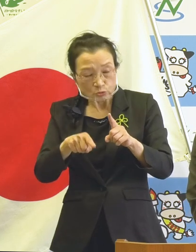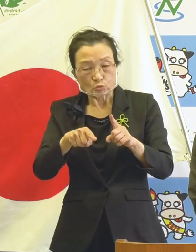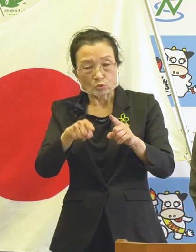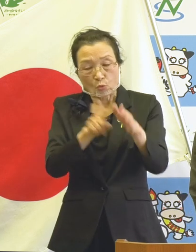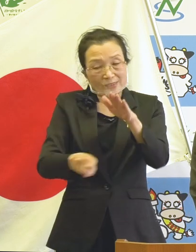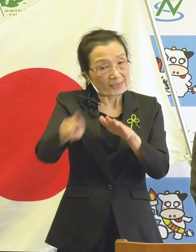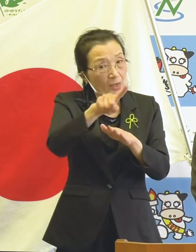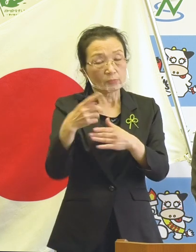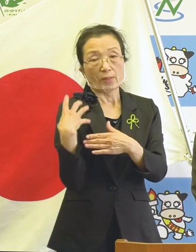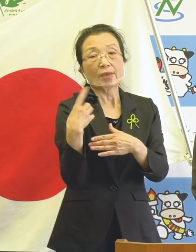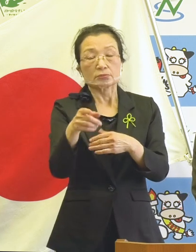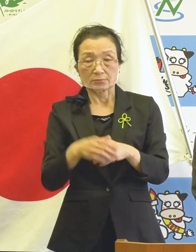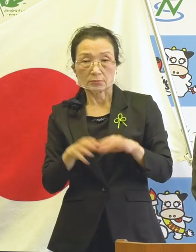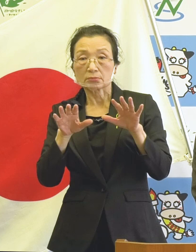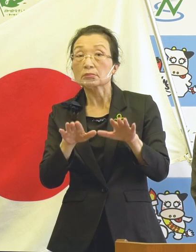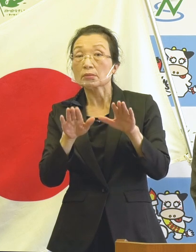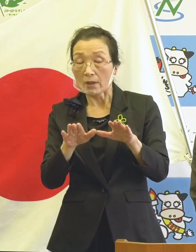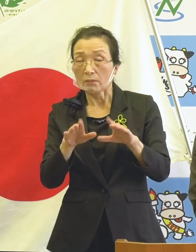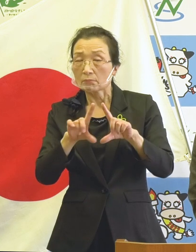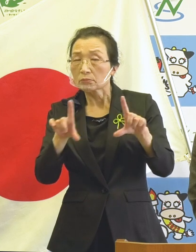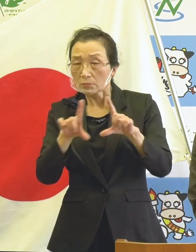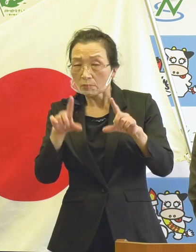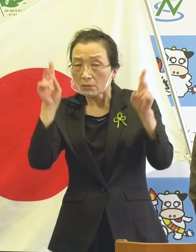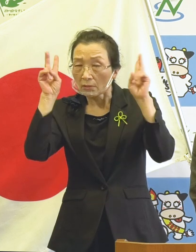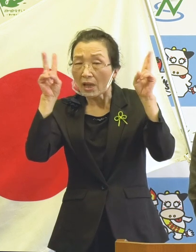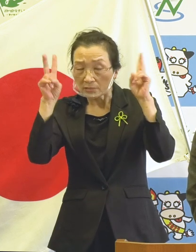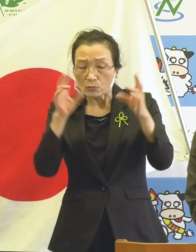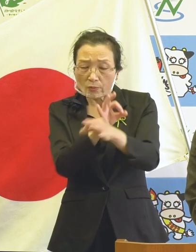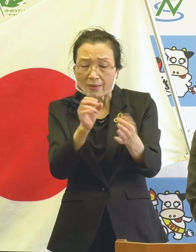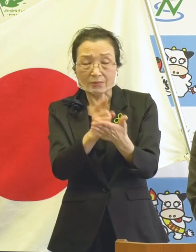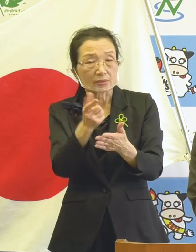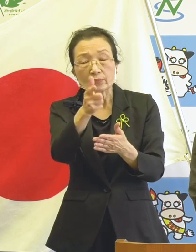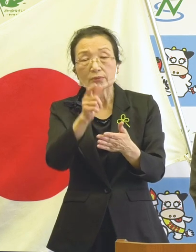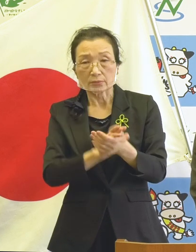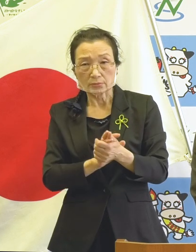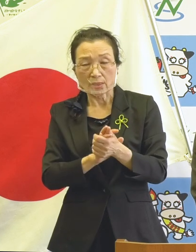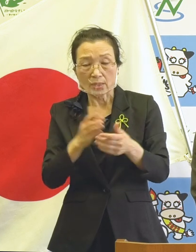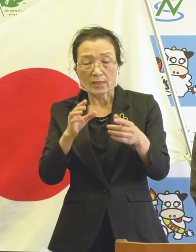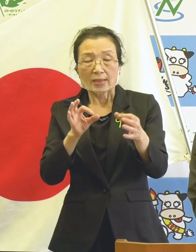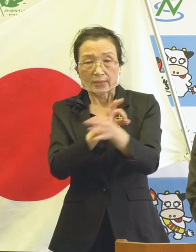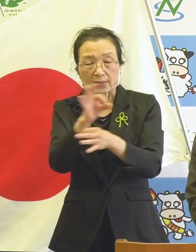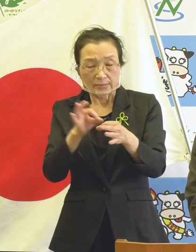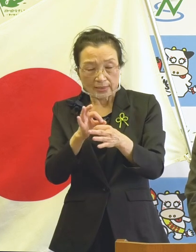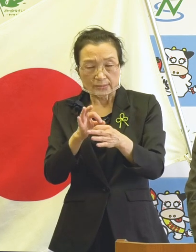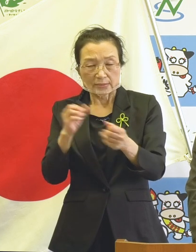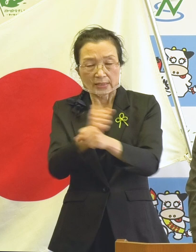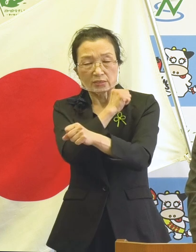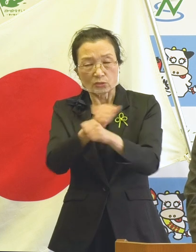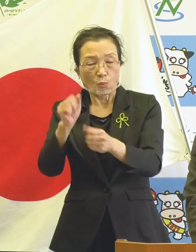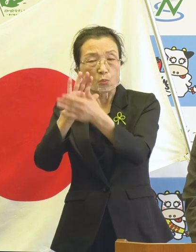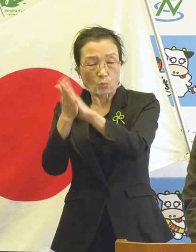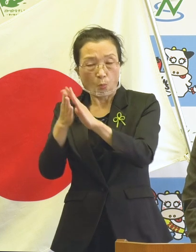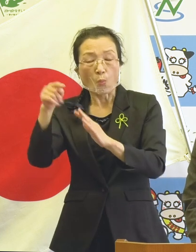ます。現在、もちろん会社の経営だけではなくて、経産省の AI データ契約ガイドライン検